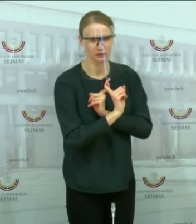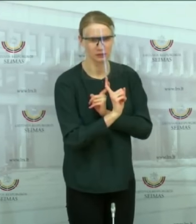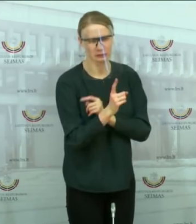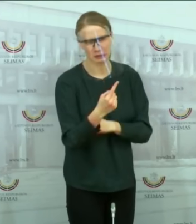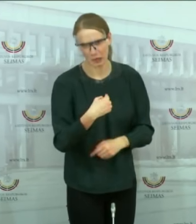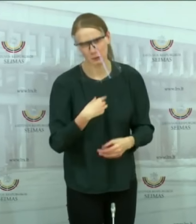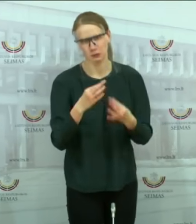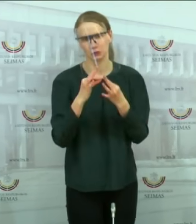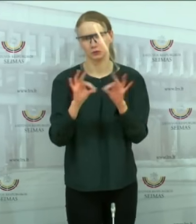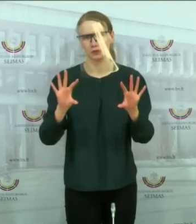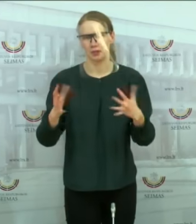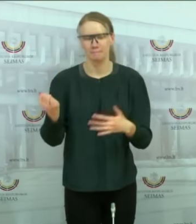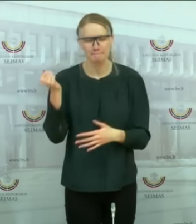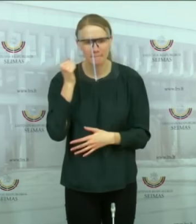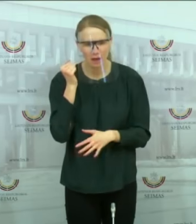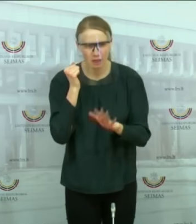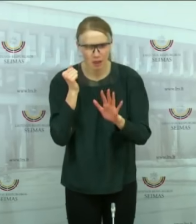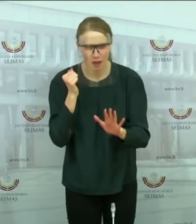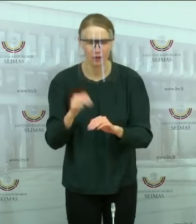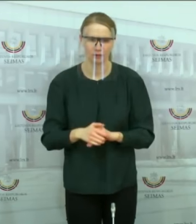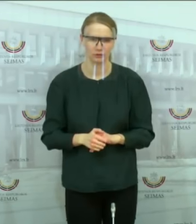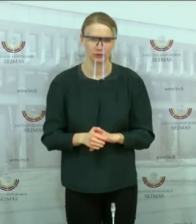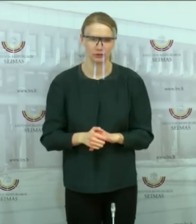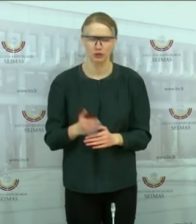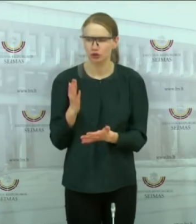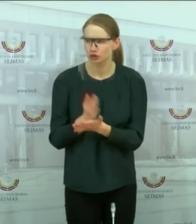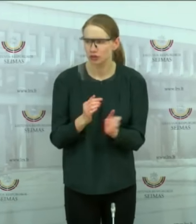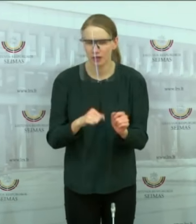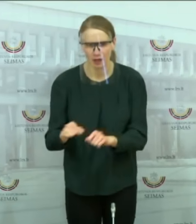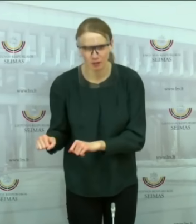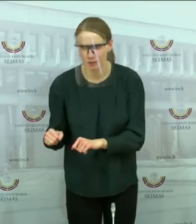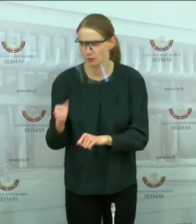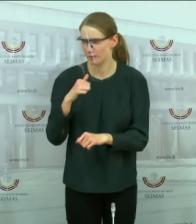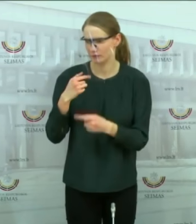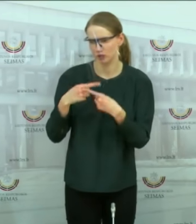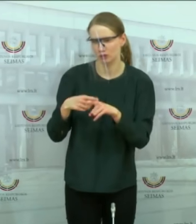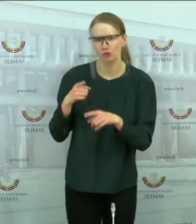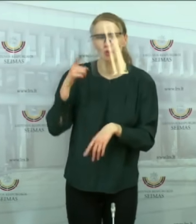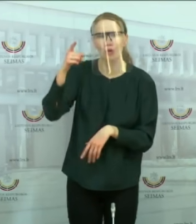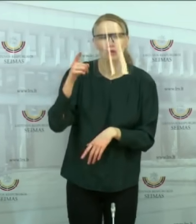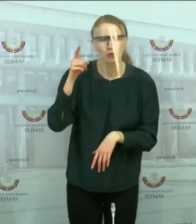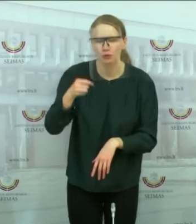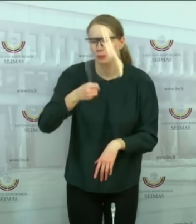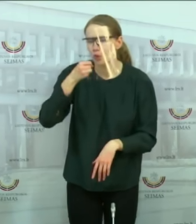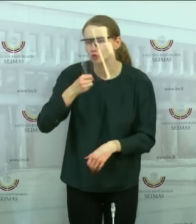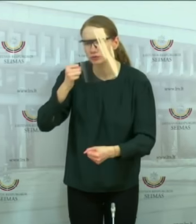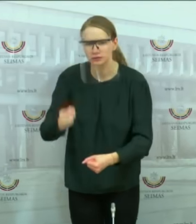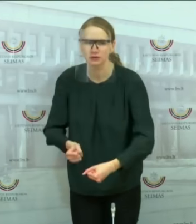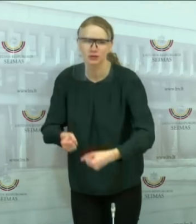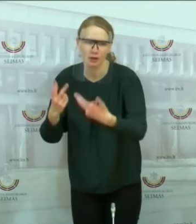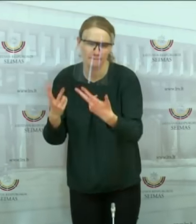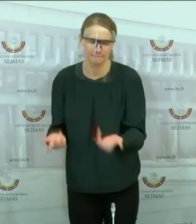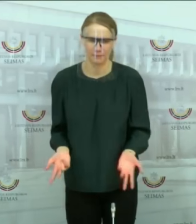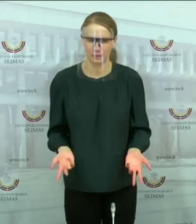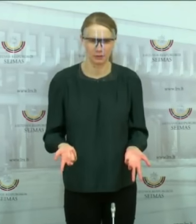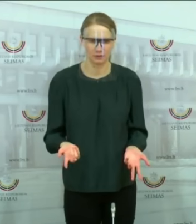siūlyčiau palaukti. Yra tikrai pačių įvairiausių technologinių priemonių. Vaikai ir